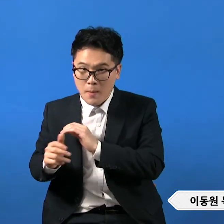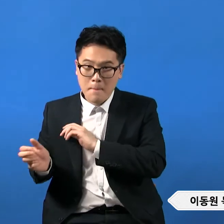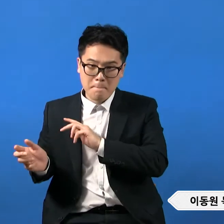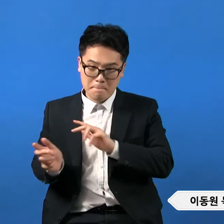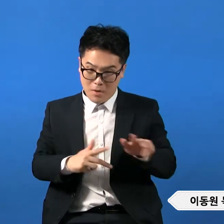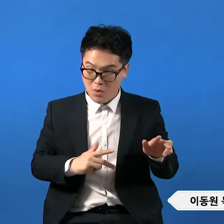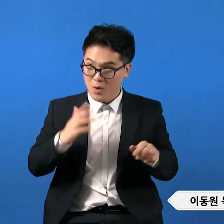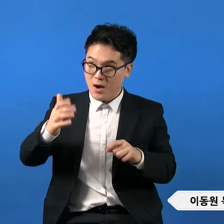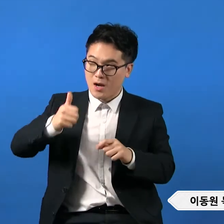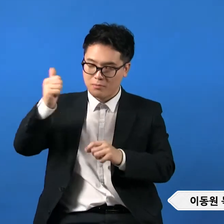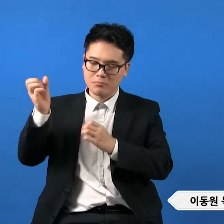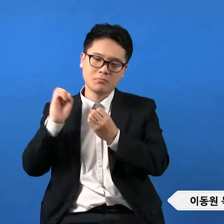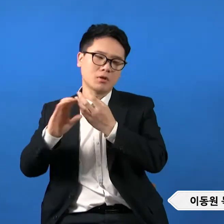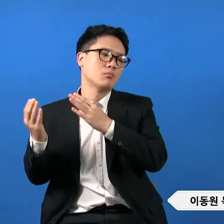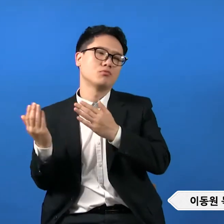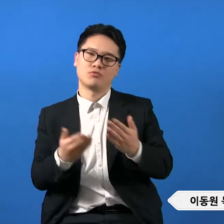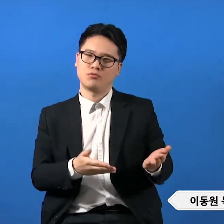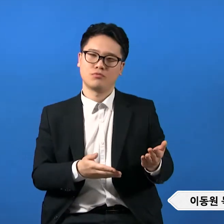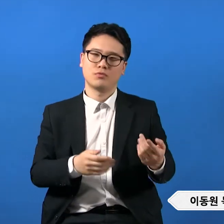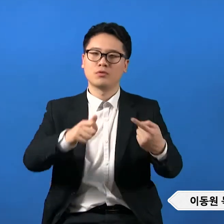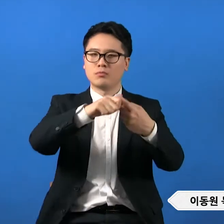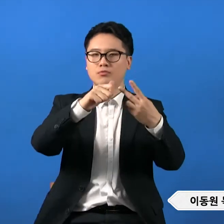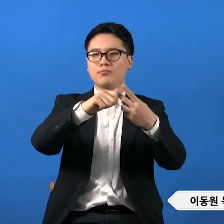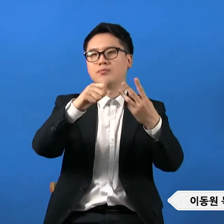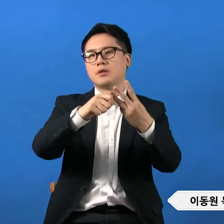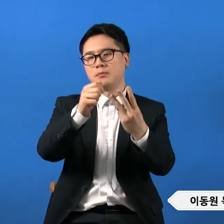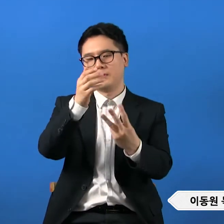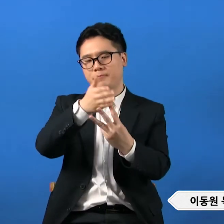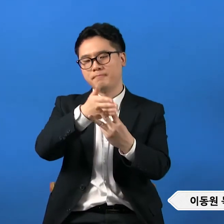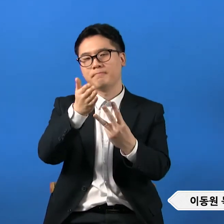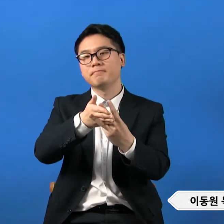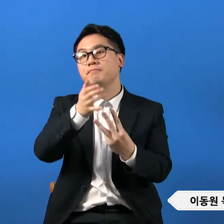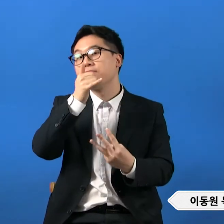가지 케이스가 있습니다. 세 가지 케이스. 첫 번째 케이스.